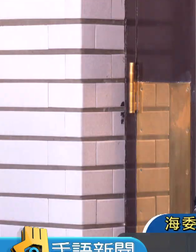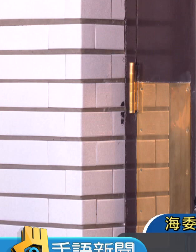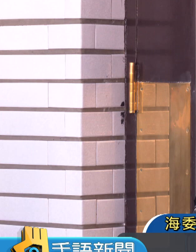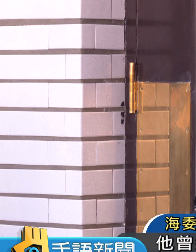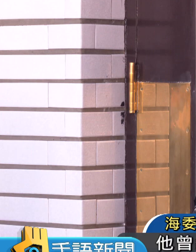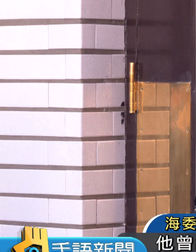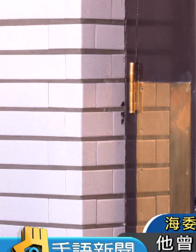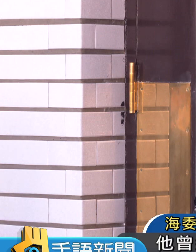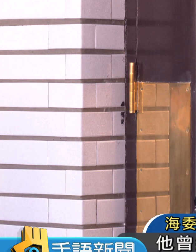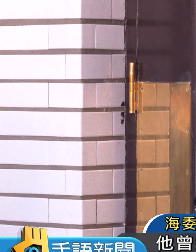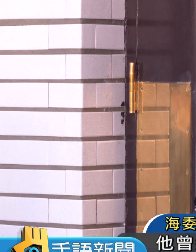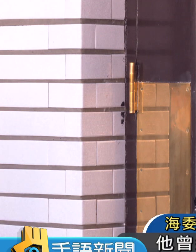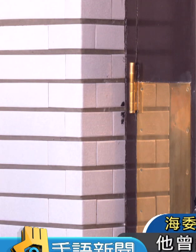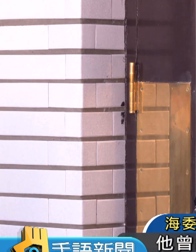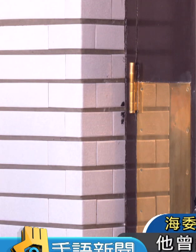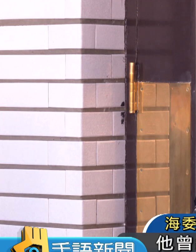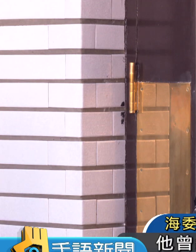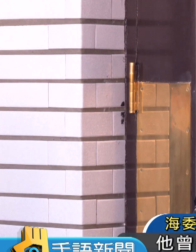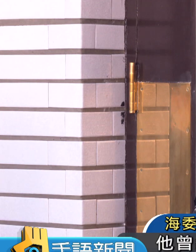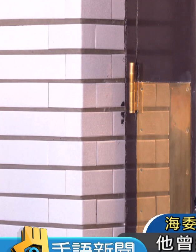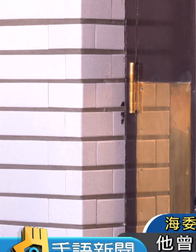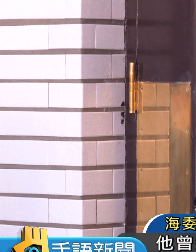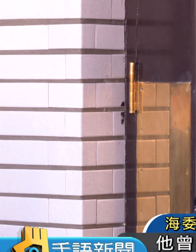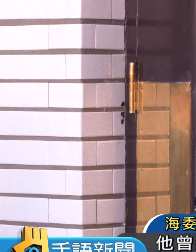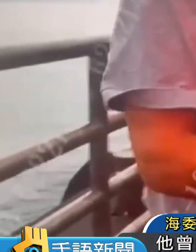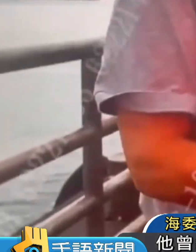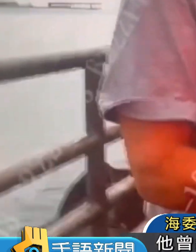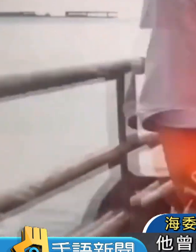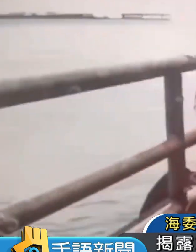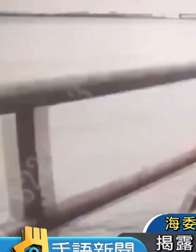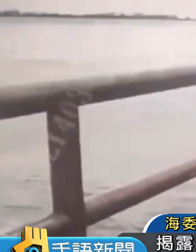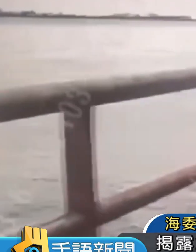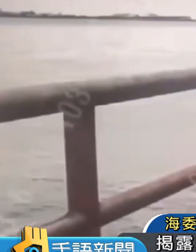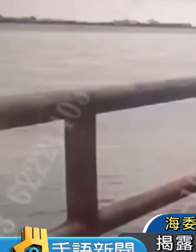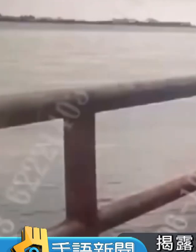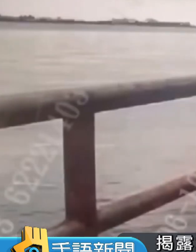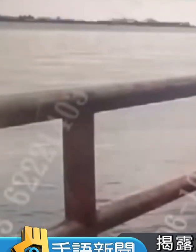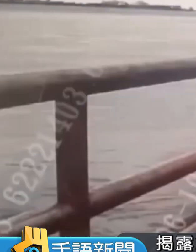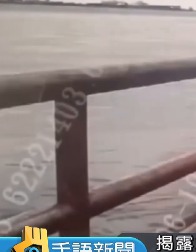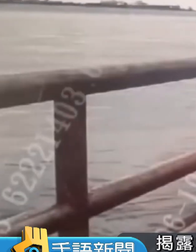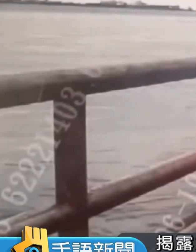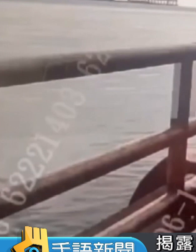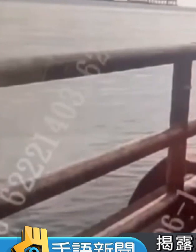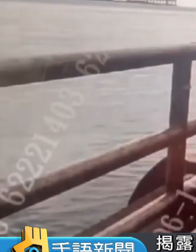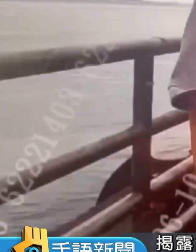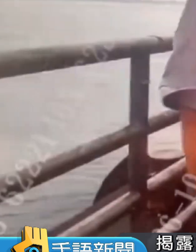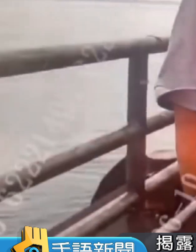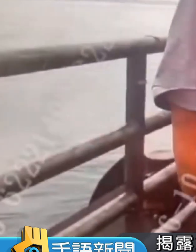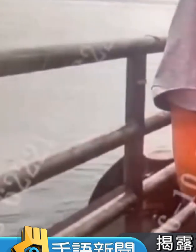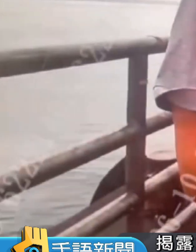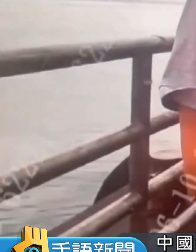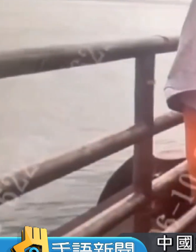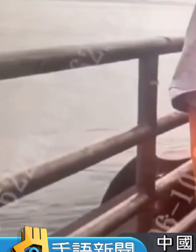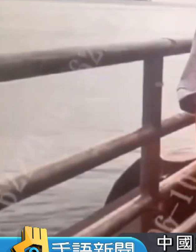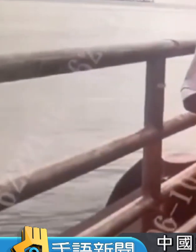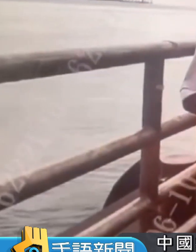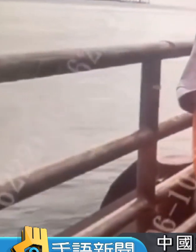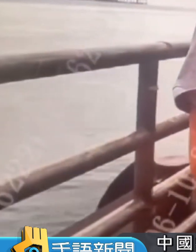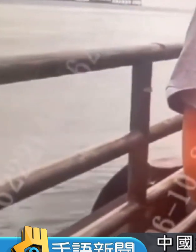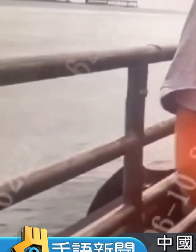他曾经担任海军，而且还做过艇长。 揭露创下首例驾驶快艇直闯淡水河渔人码头的中国籍阮姓男子，有退